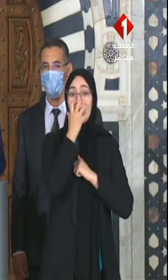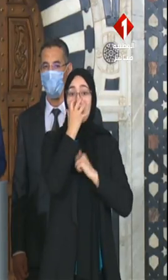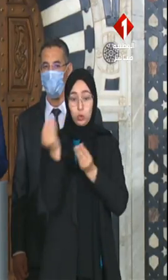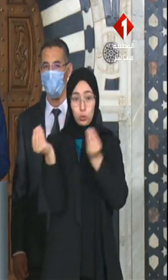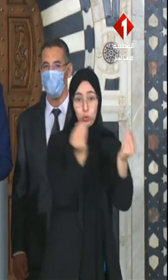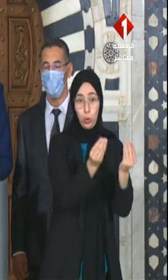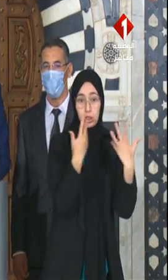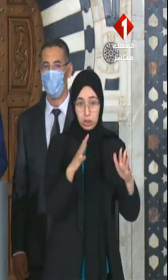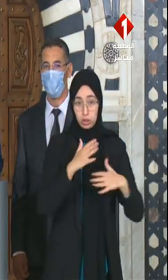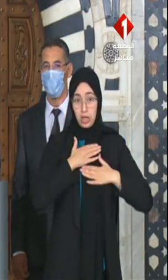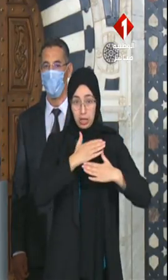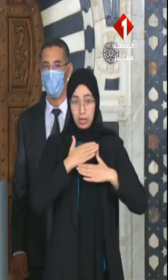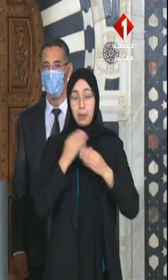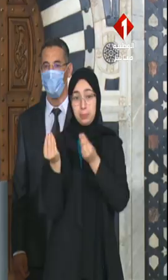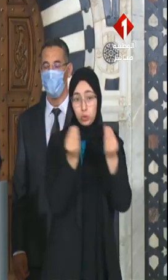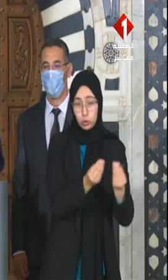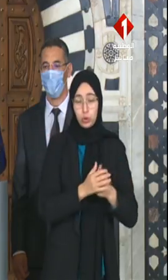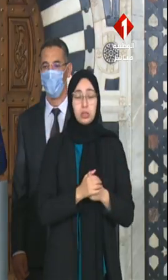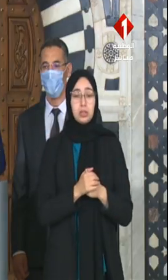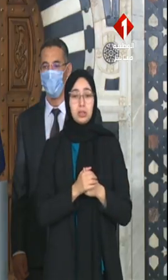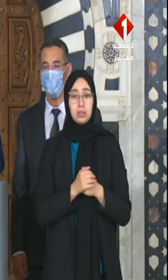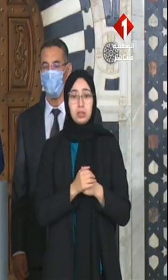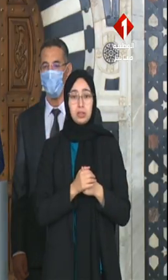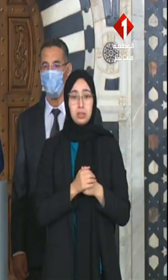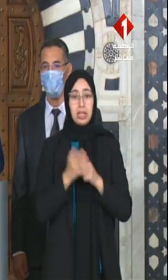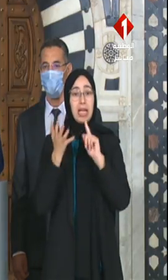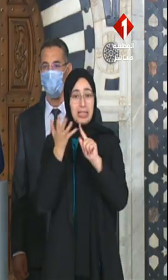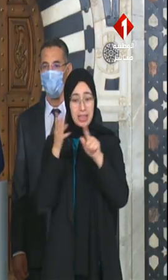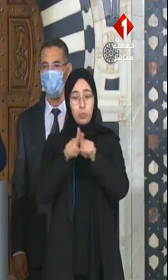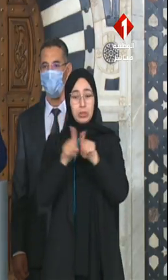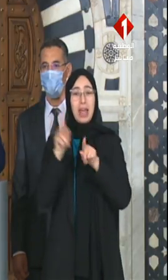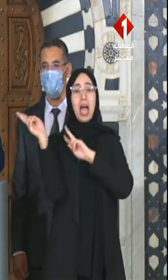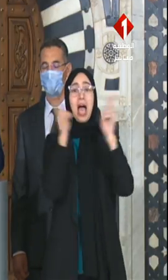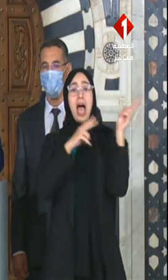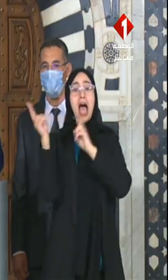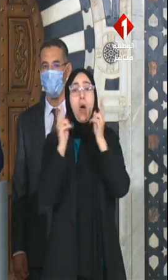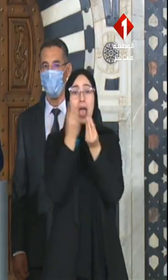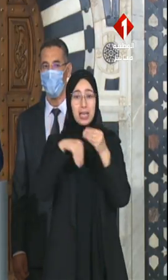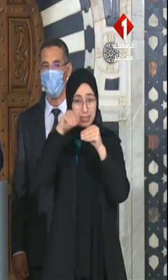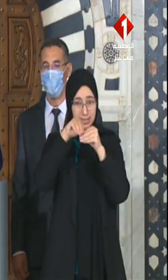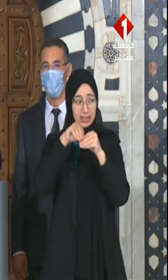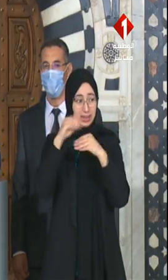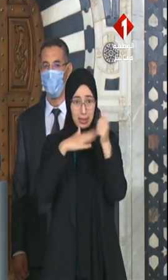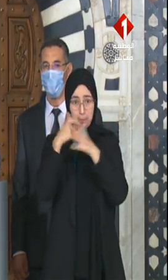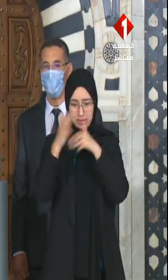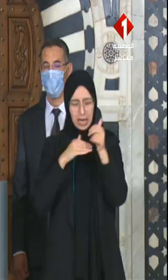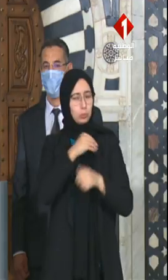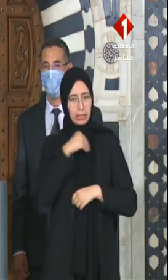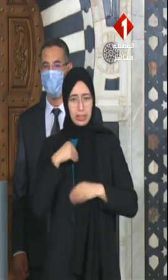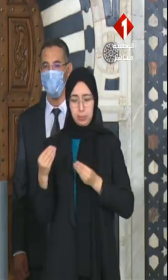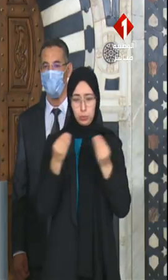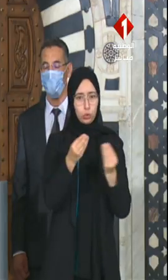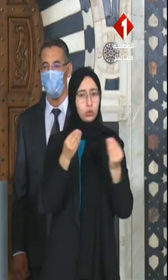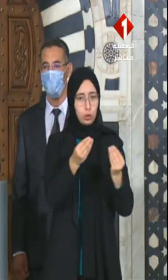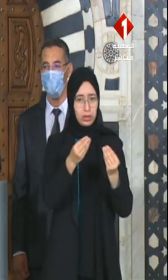كما قررنا اقتناء أجهزة كونسنتراتور الأكسجين مش نحطوها كذلك على ذمة الأطباء